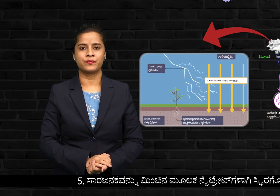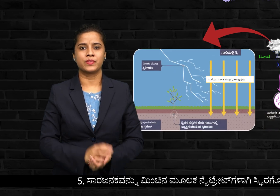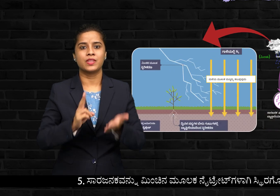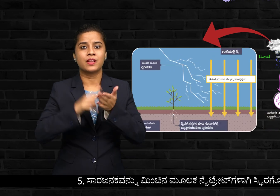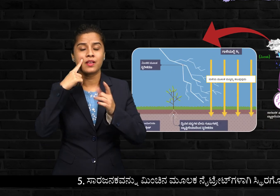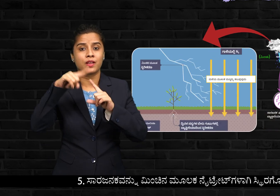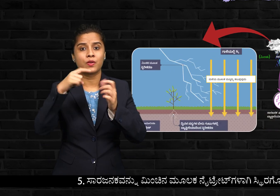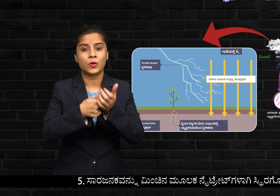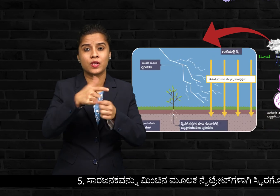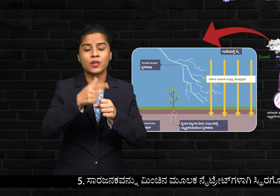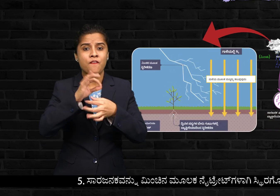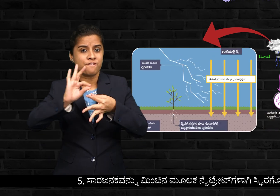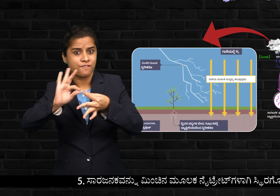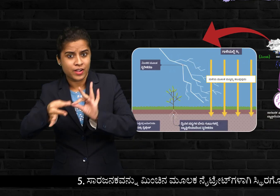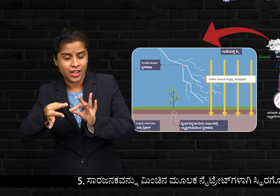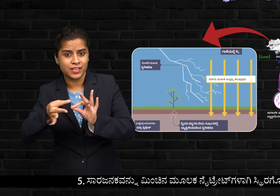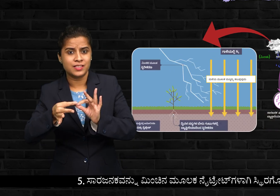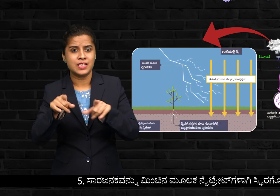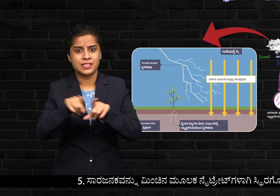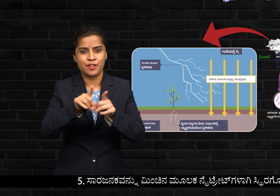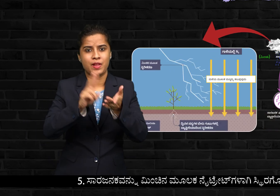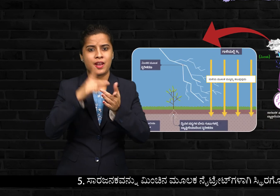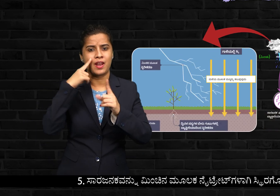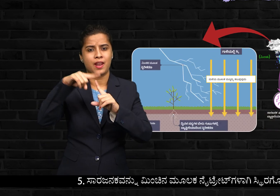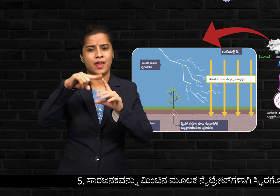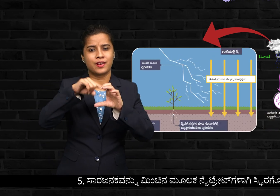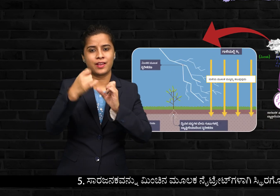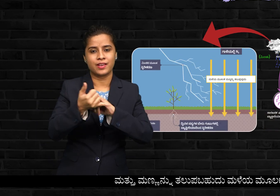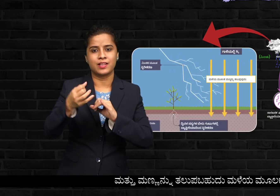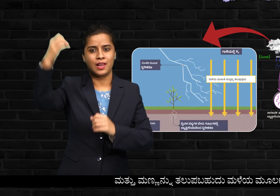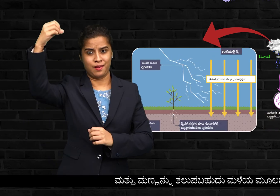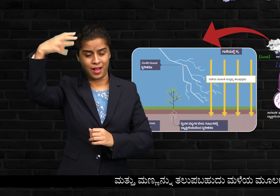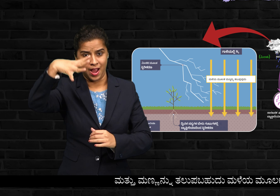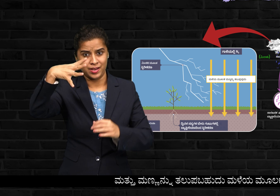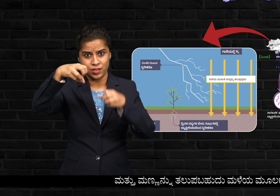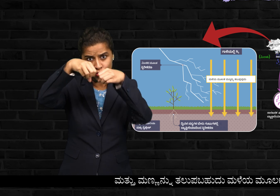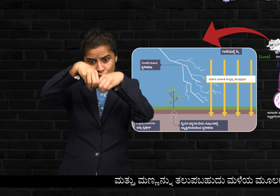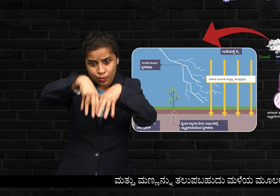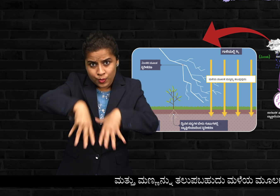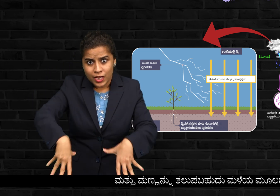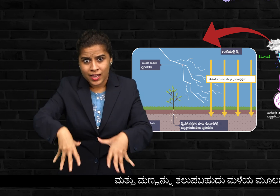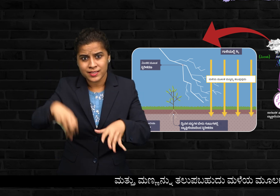5. ಸಾರಜನಕವನ್ನ ಮಿಂಚಿನ ಮೂಲಕ ನೈಟ್ರೇಟ್ಗಳಾಗಿ ಸ್ಥಿರಗೊಳಿಸಬಹುದು ಮತ್ತು ಮಣ್ಣನ್ನ